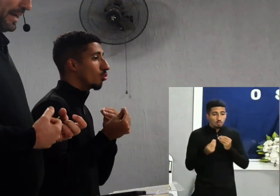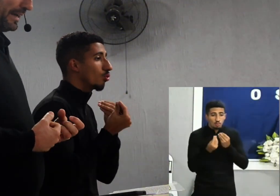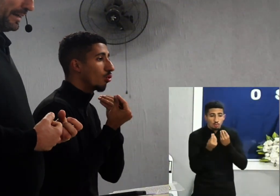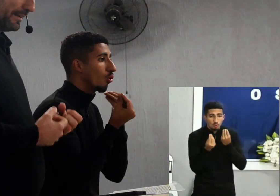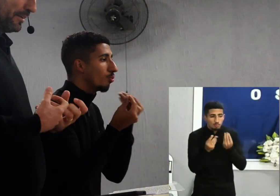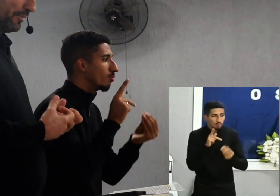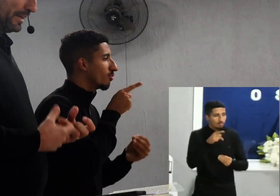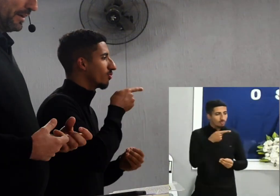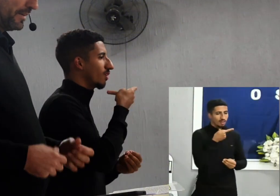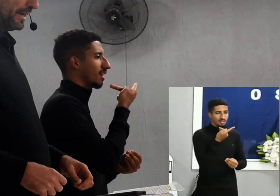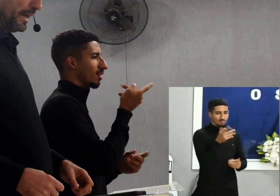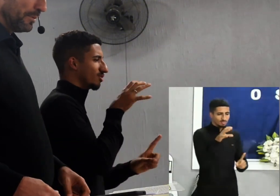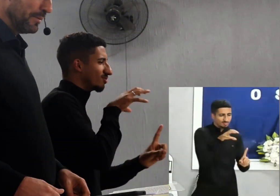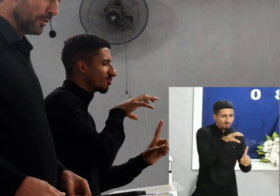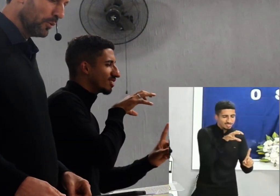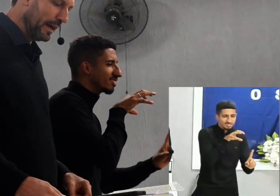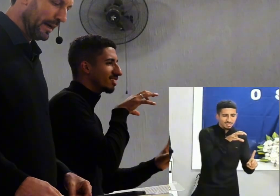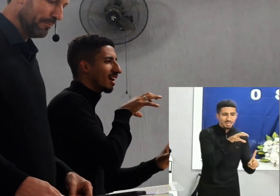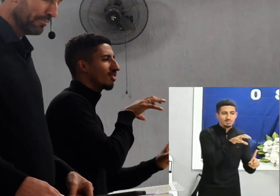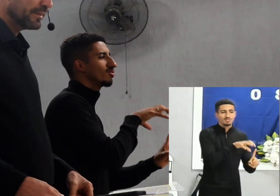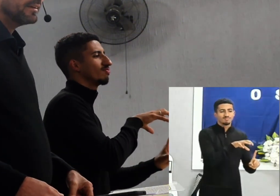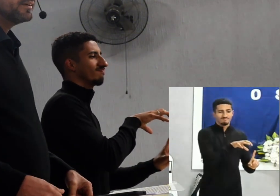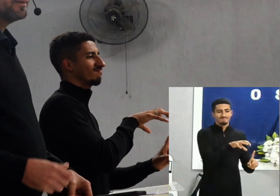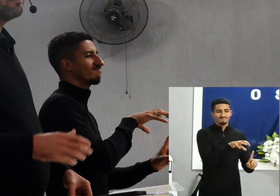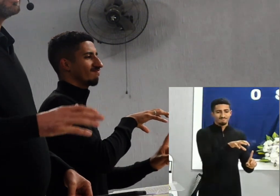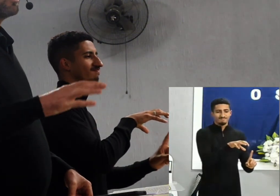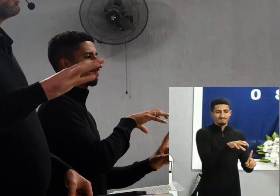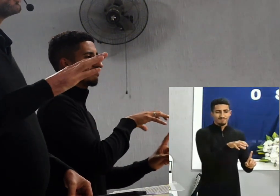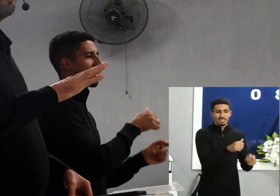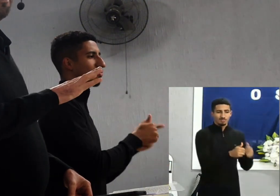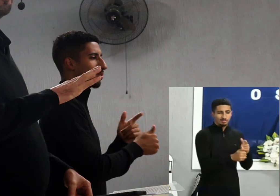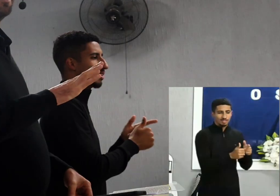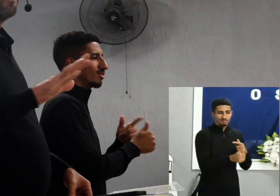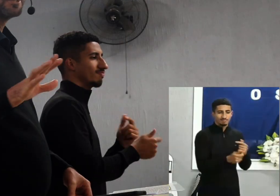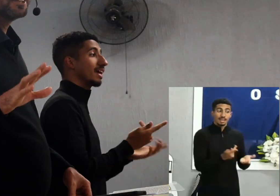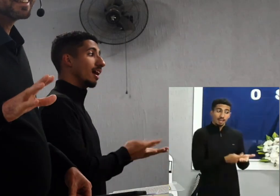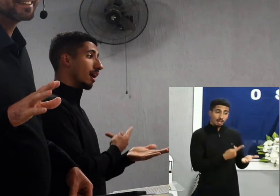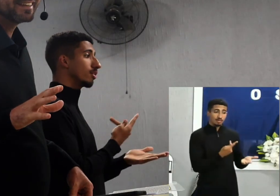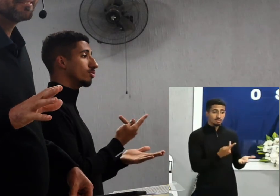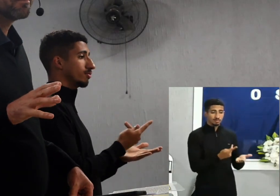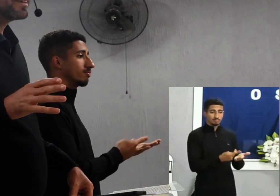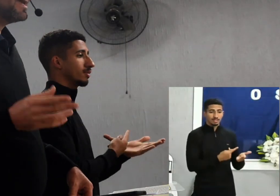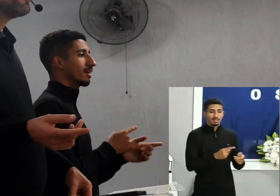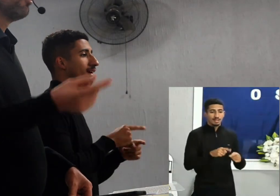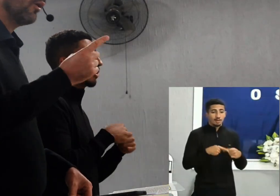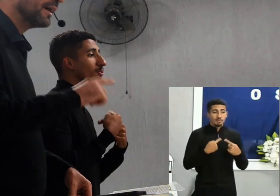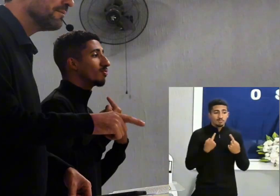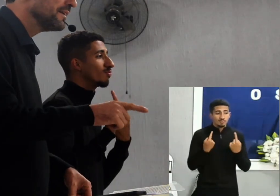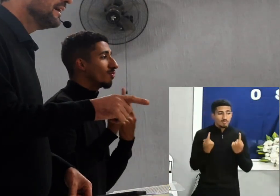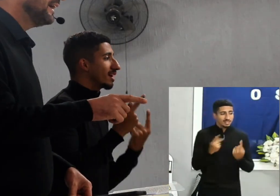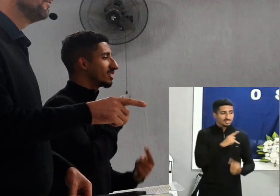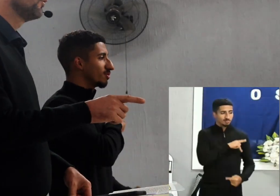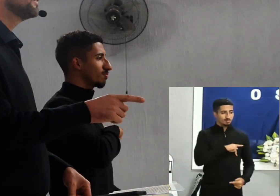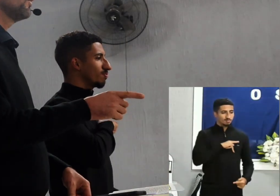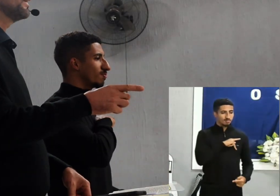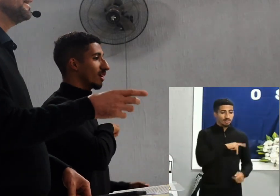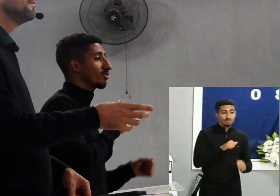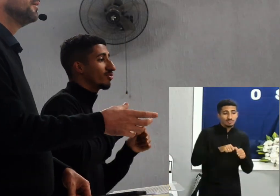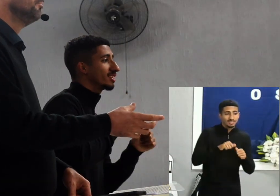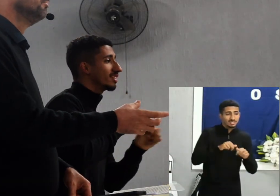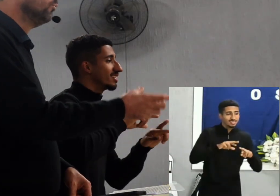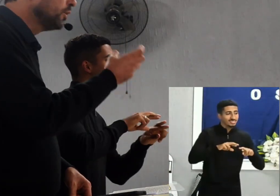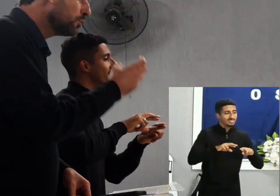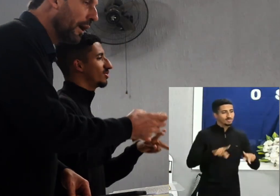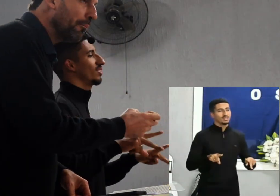algo que vinha em primeiro lugar. Mas o apóstolo Paulo não agia assim. Embora ele fosse